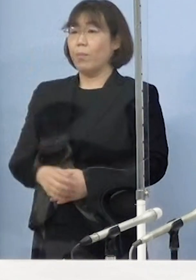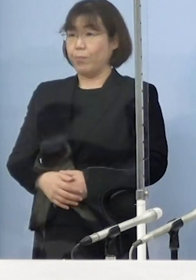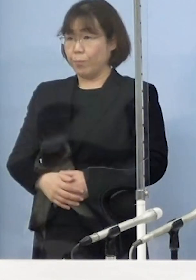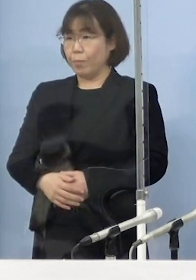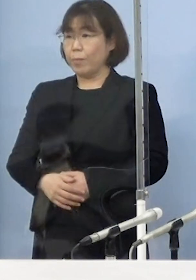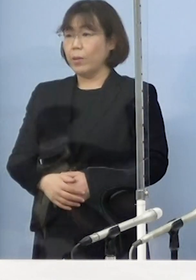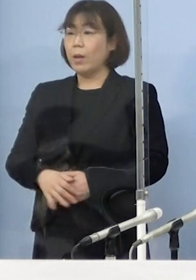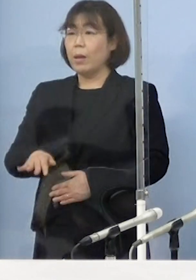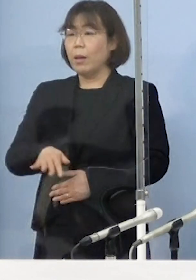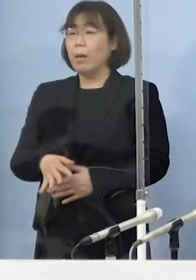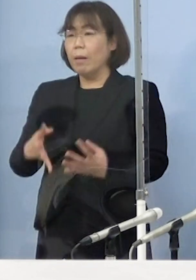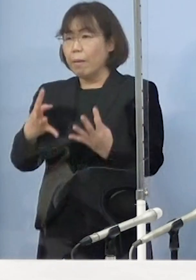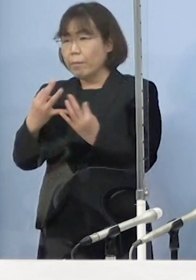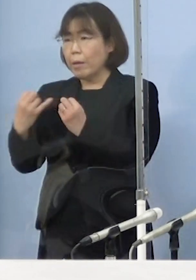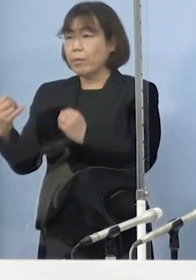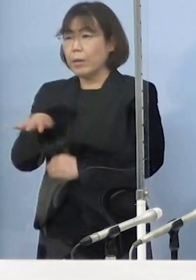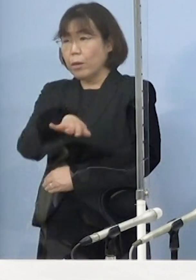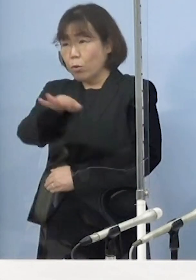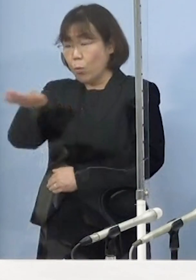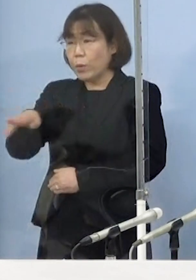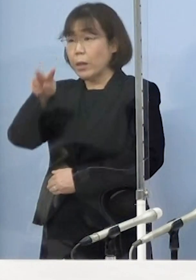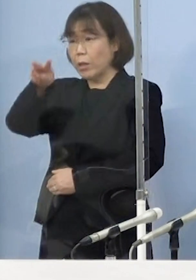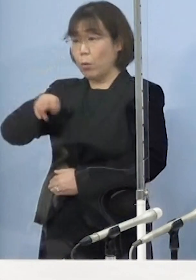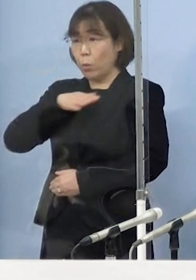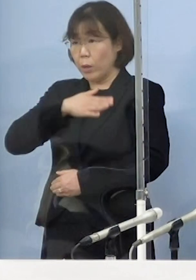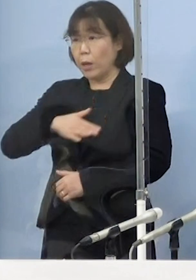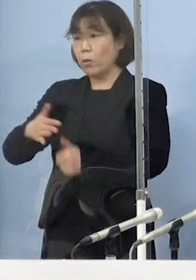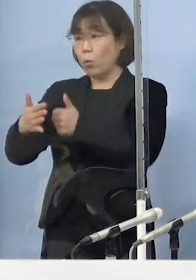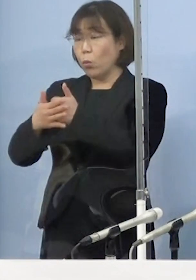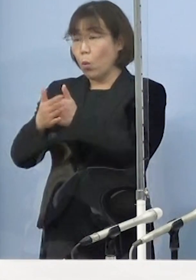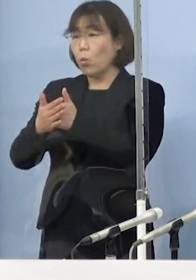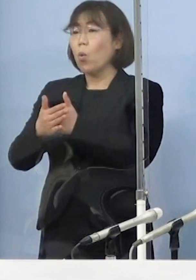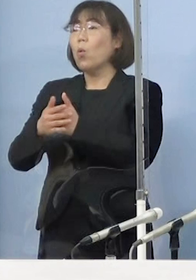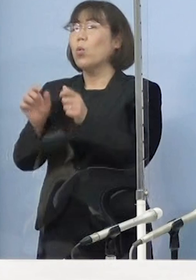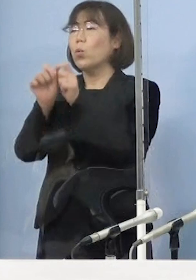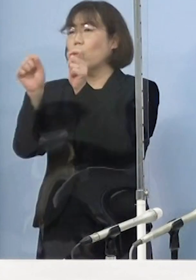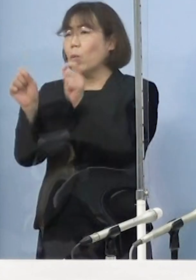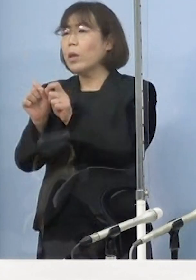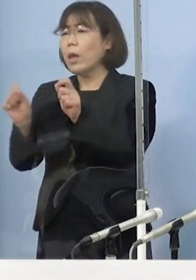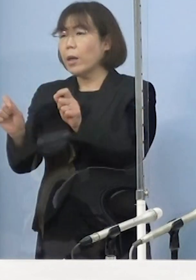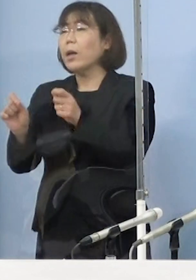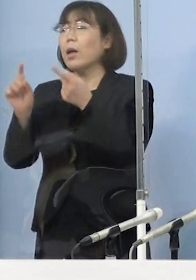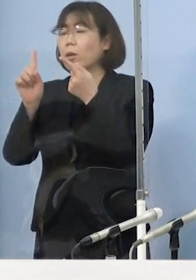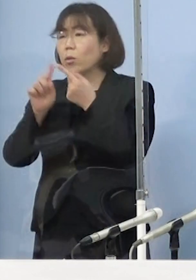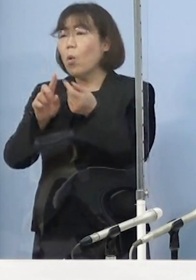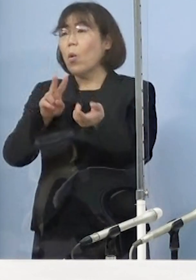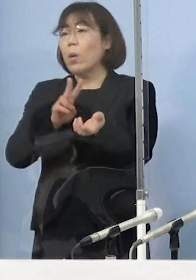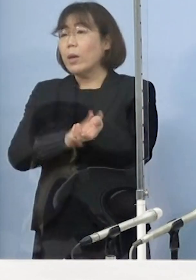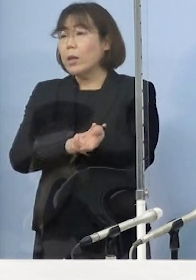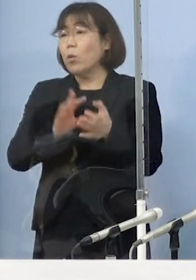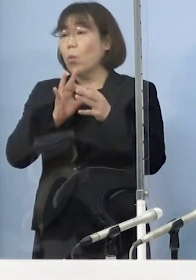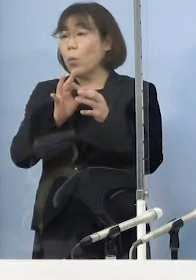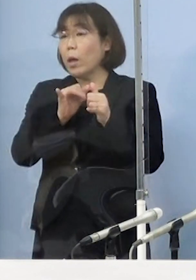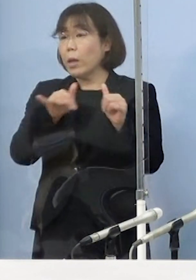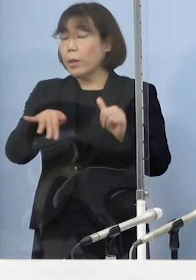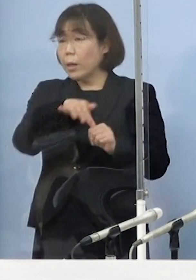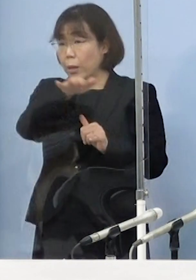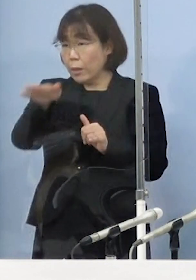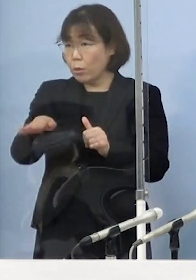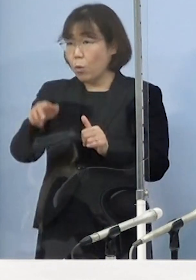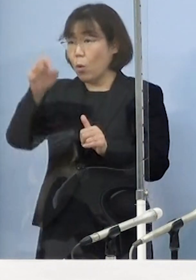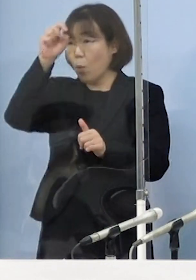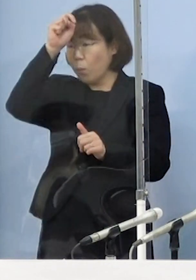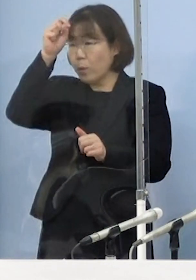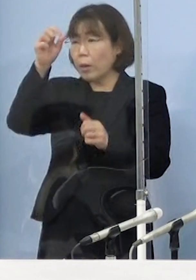のご理解とご協力あって、また何よりも医療従事者の皆さん方が第一線でこの患者さん方